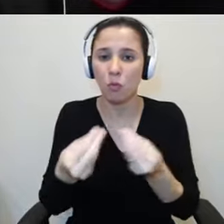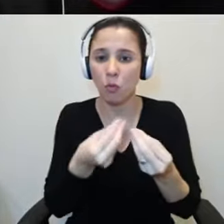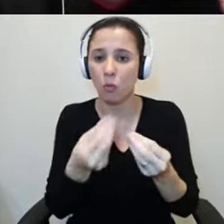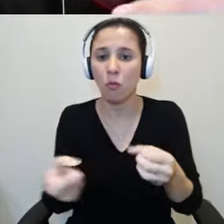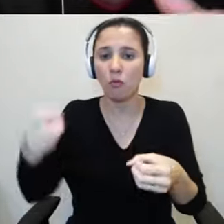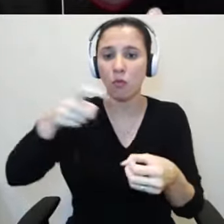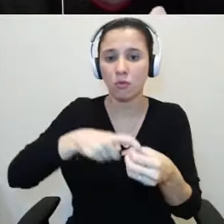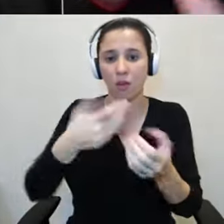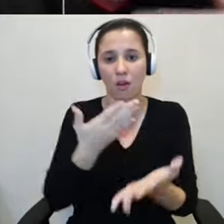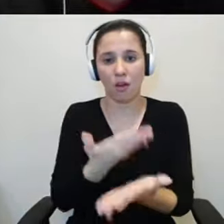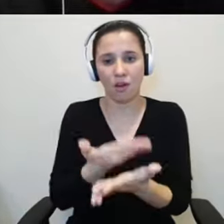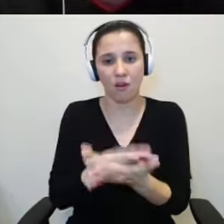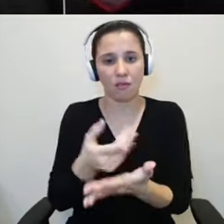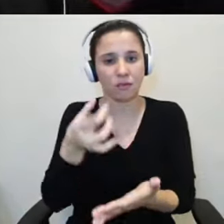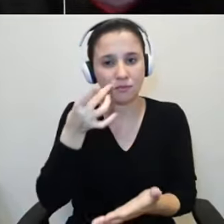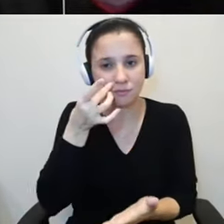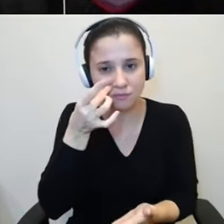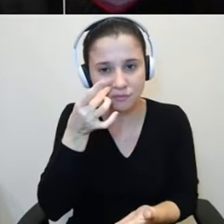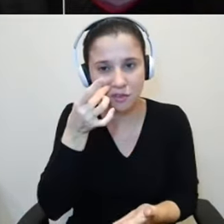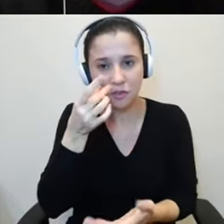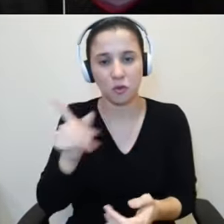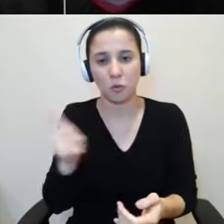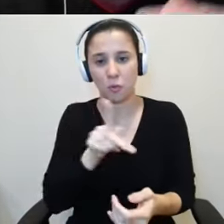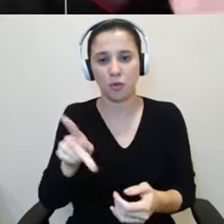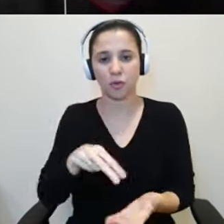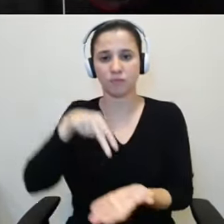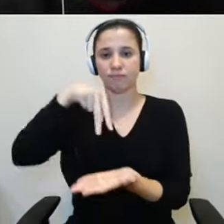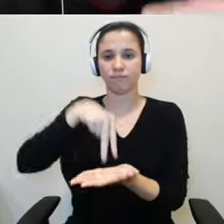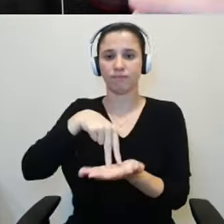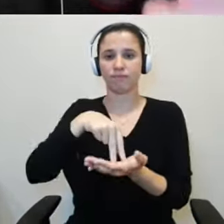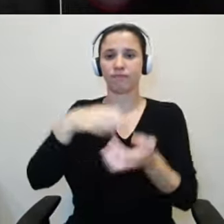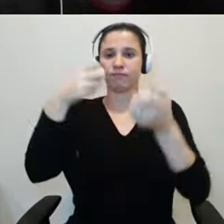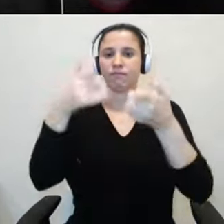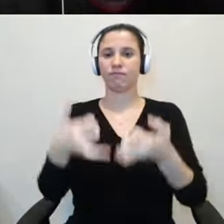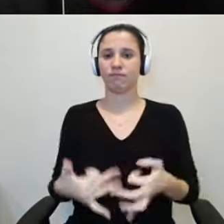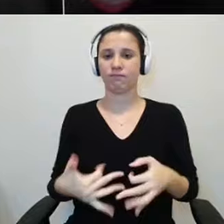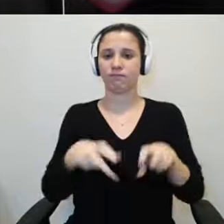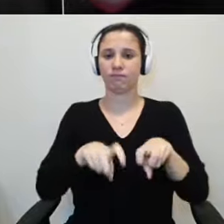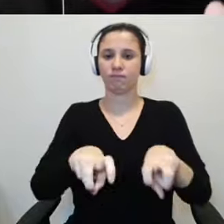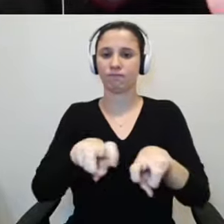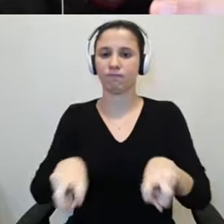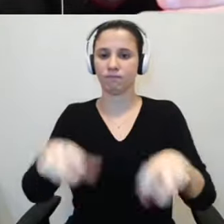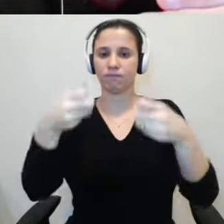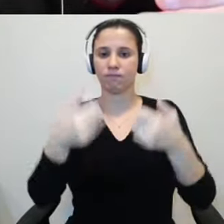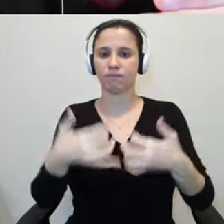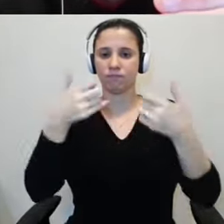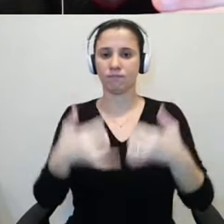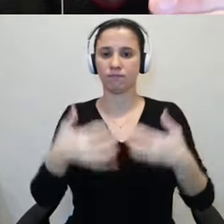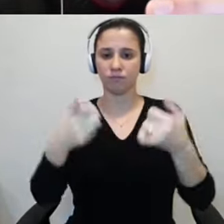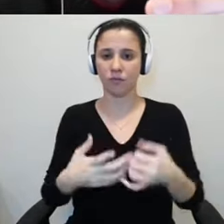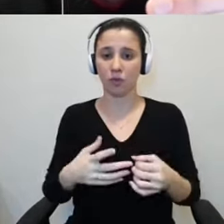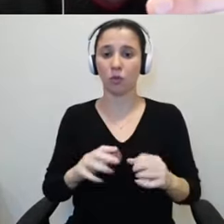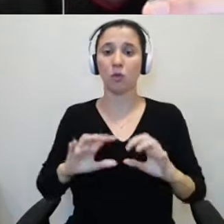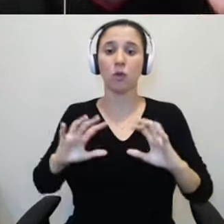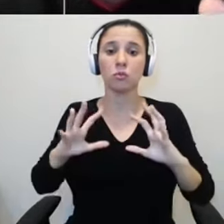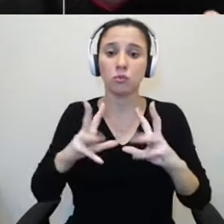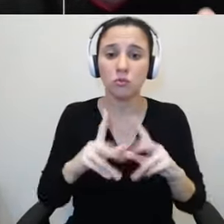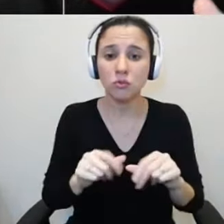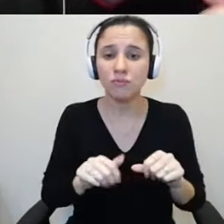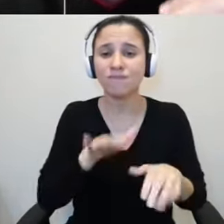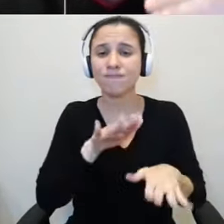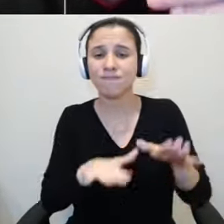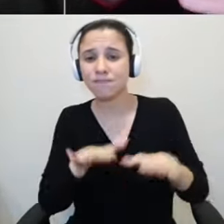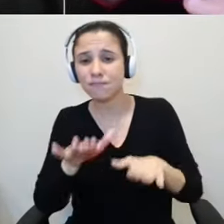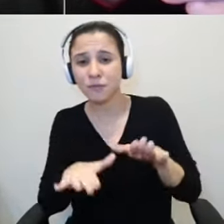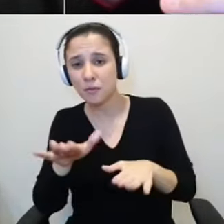que o professor está passando o conteúdo. Então, tudo isso vai depender desse prévio, a prévia,